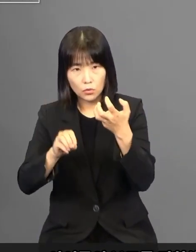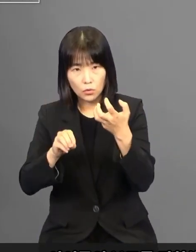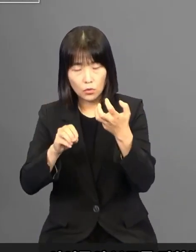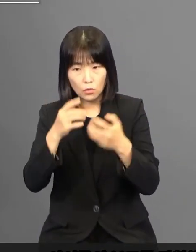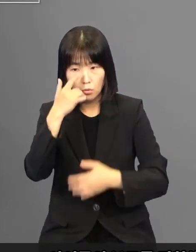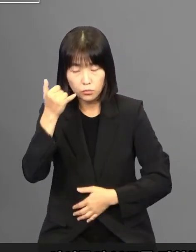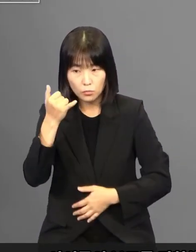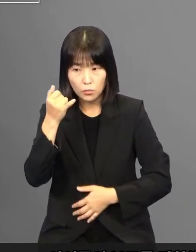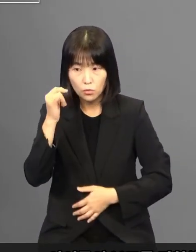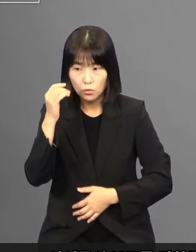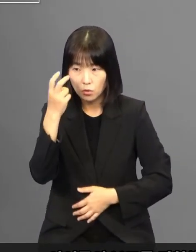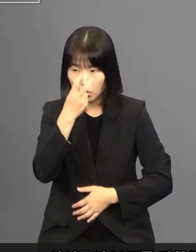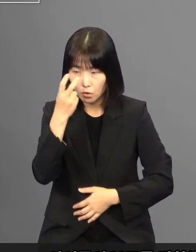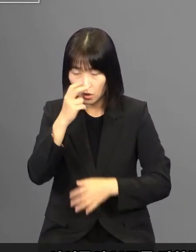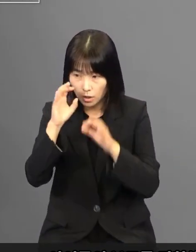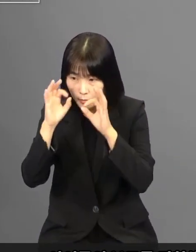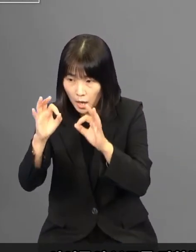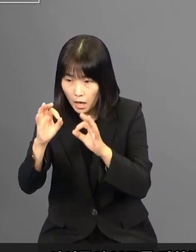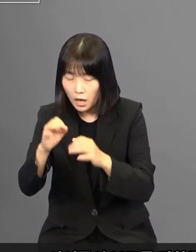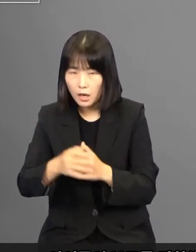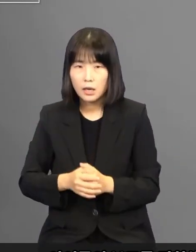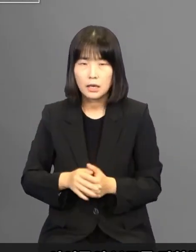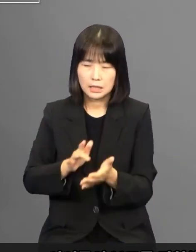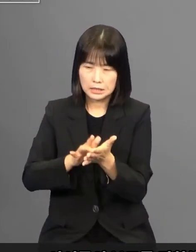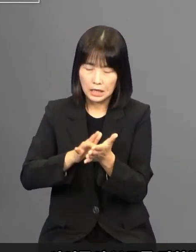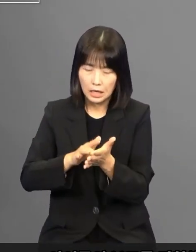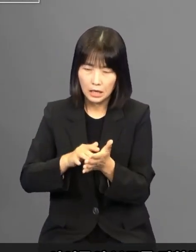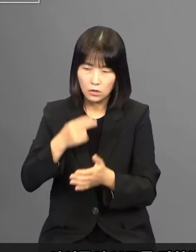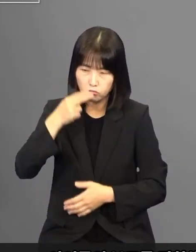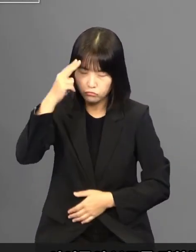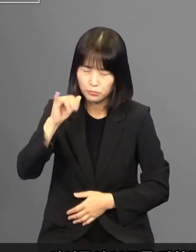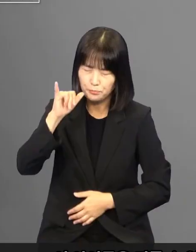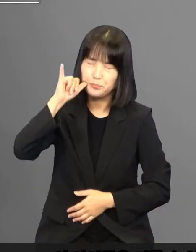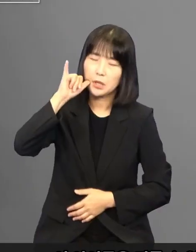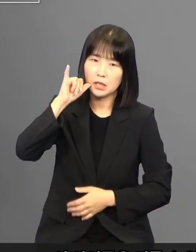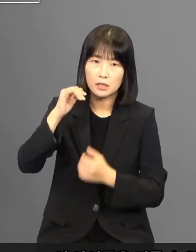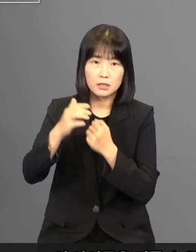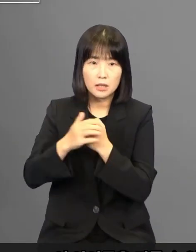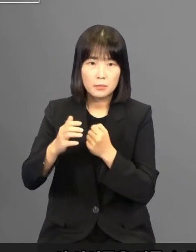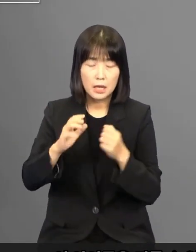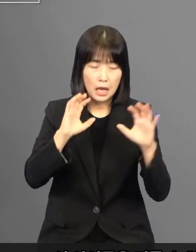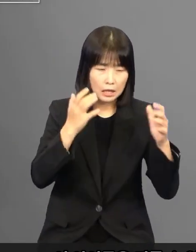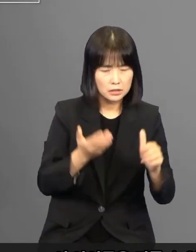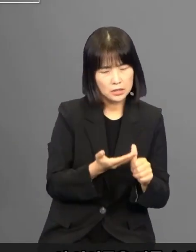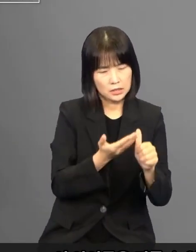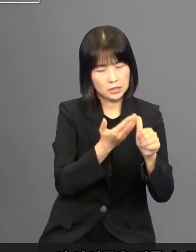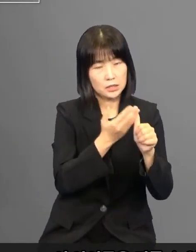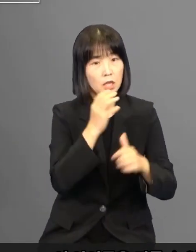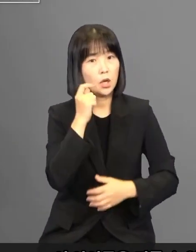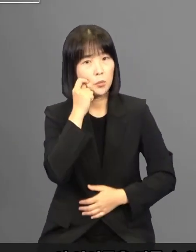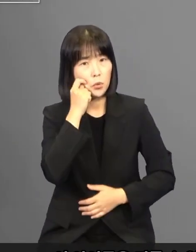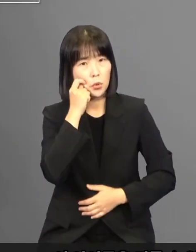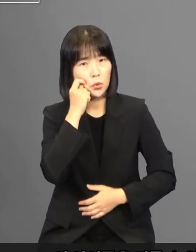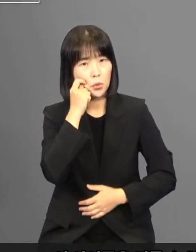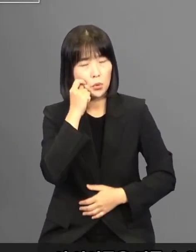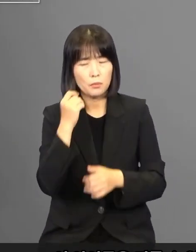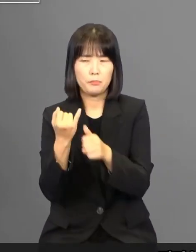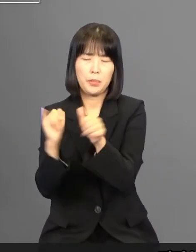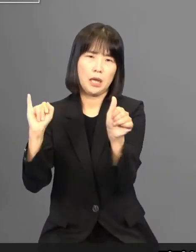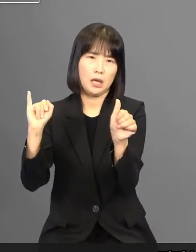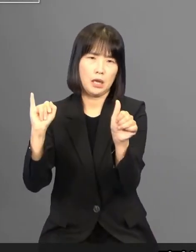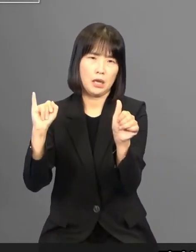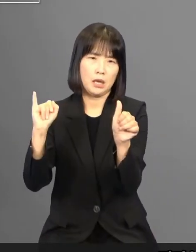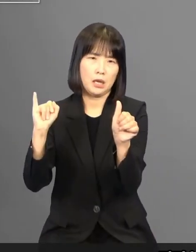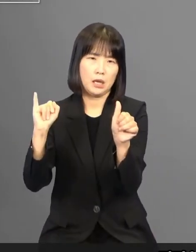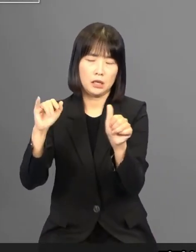부모를 관찰해 보면 약물과 알코올 중독 때문에 이 아이들을 기를 수 없어서 갈라지게 되어지는 경우가